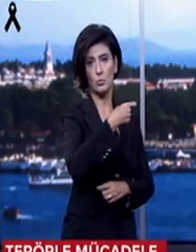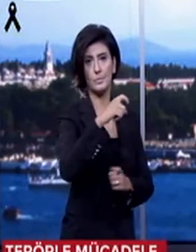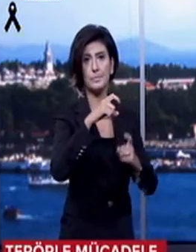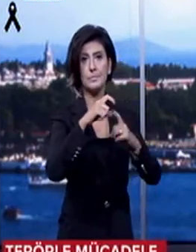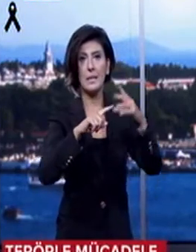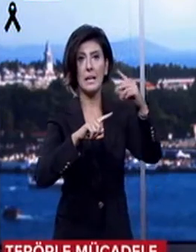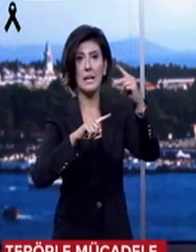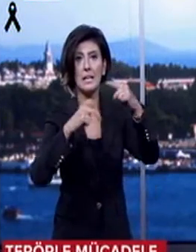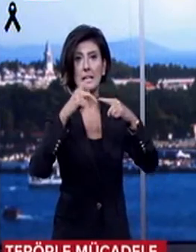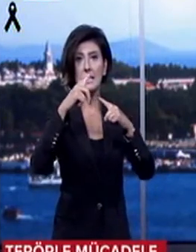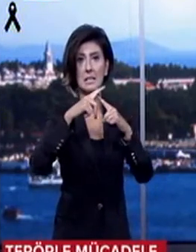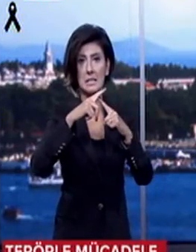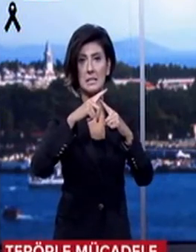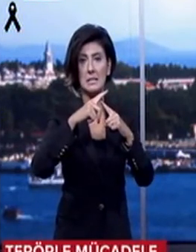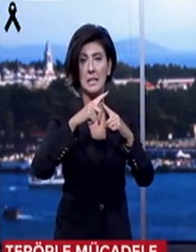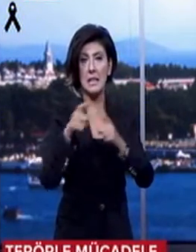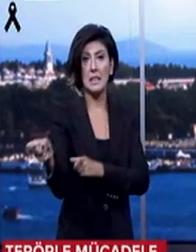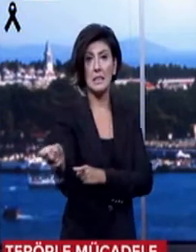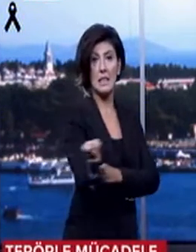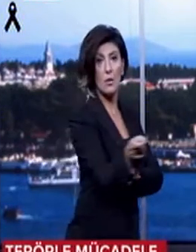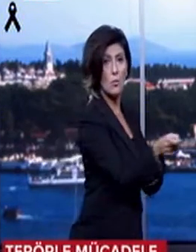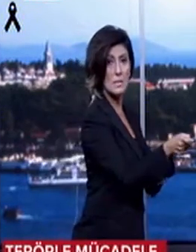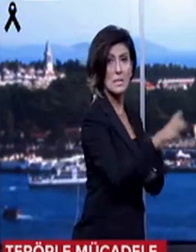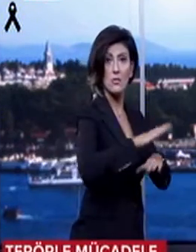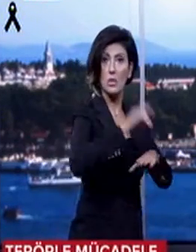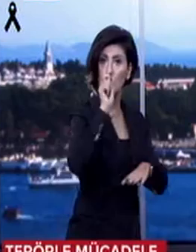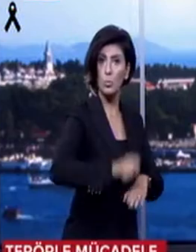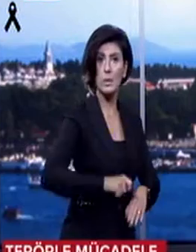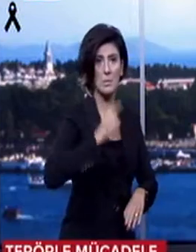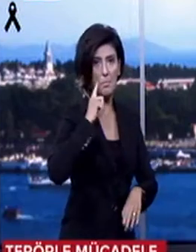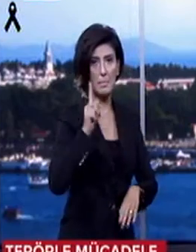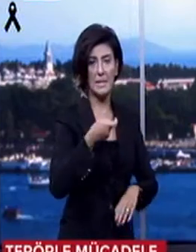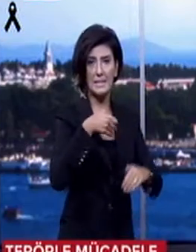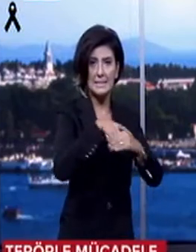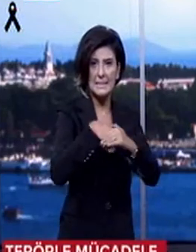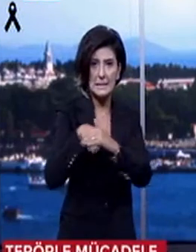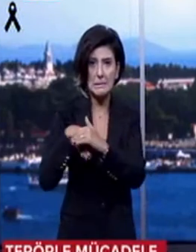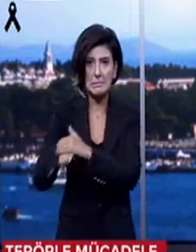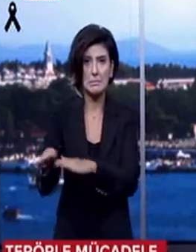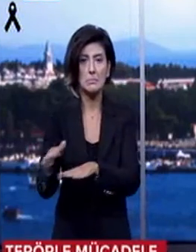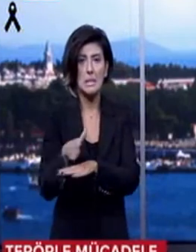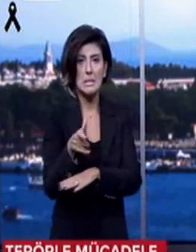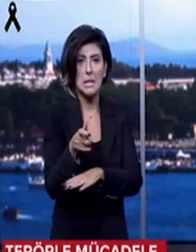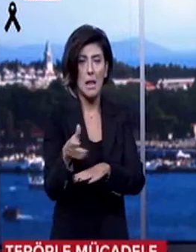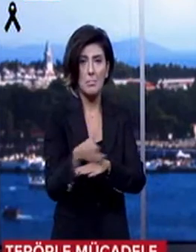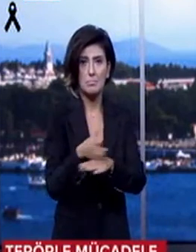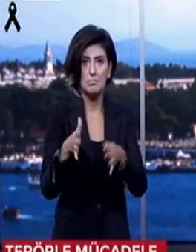bulundu. Siirt'te teröristlerce kullanıldığı belirlenen sığınak ve silah mevzileri